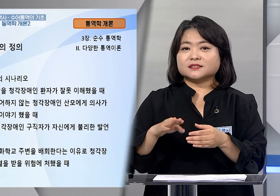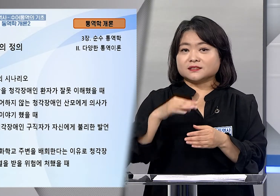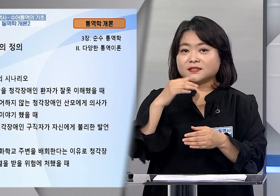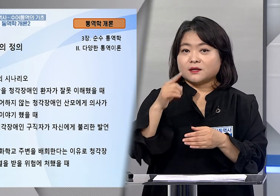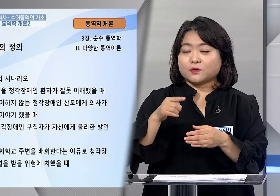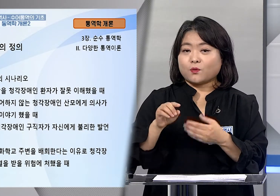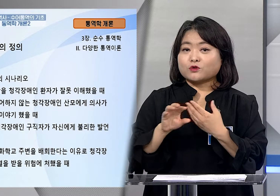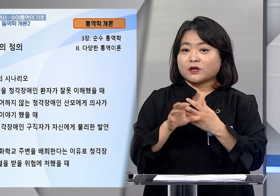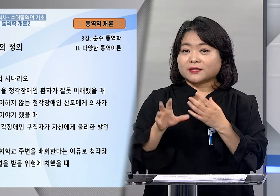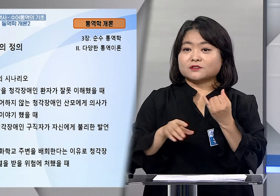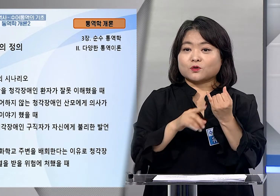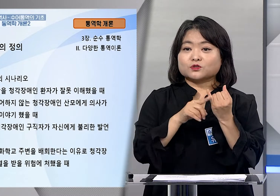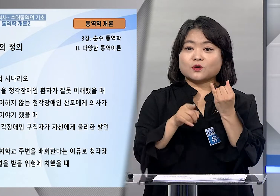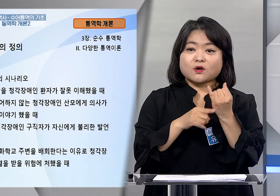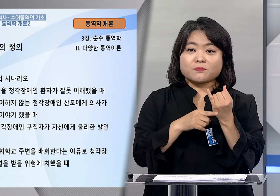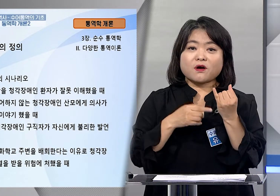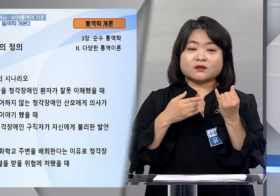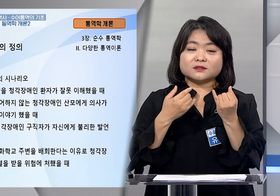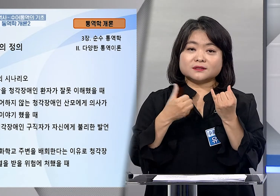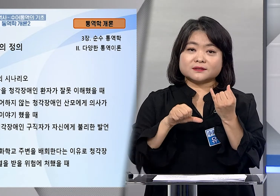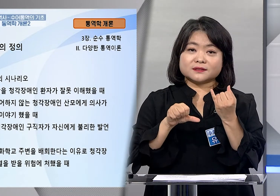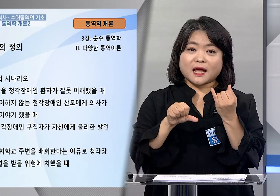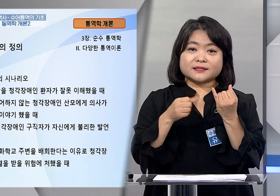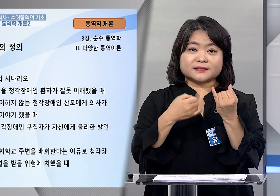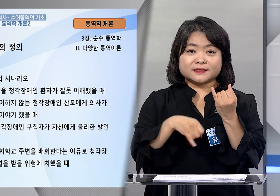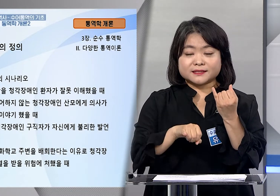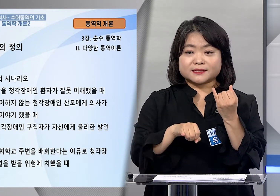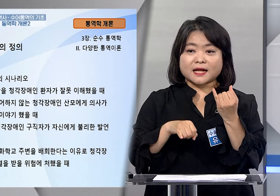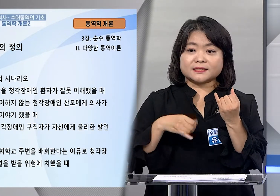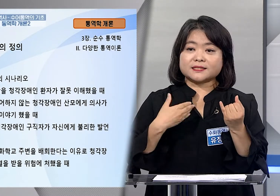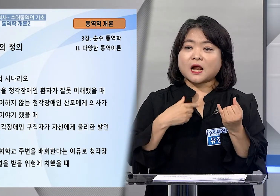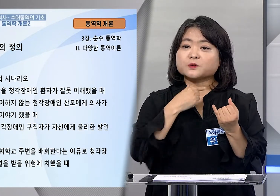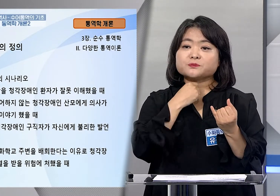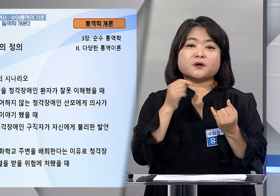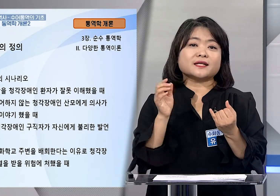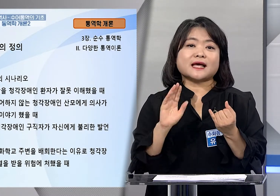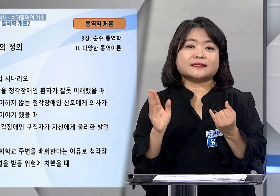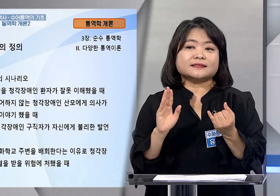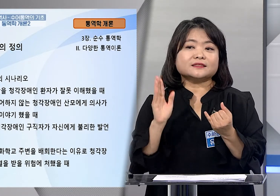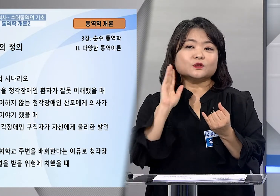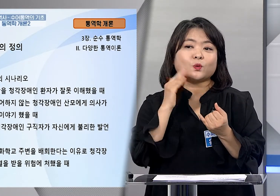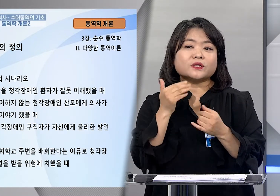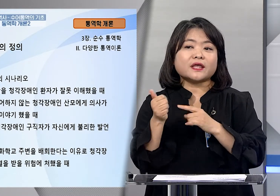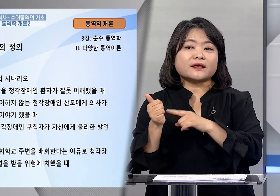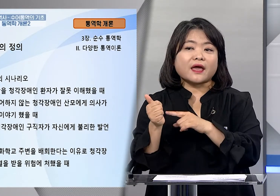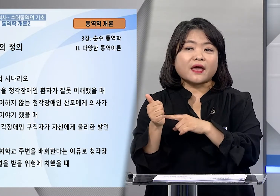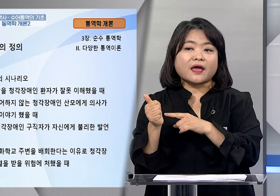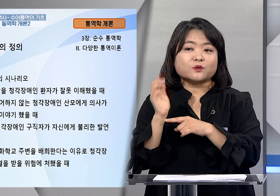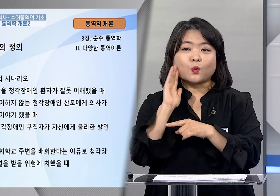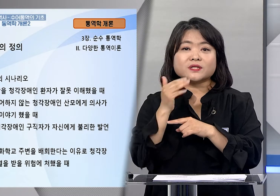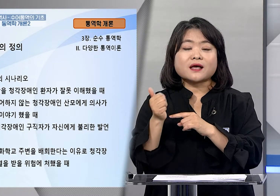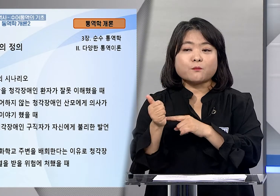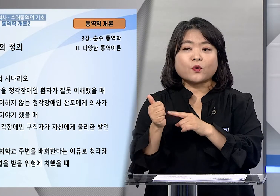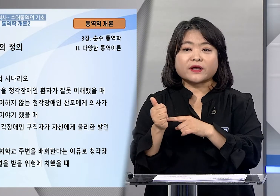외국인 같은 경우도 성별을 아들인지 딸인지 알고 싶어하지 않는 농인에게, 농인 산모에게